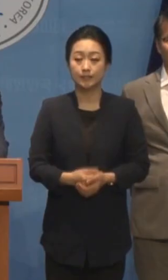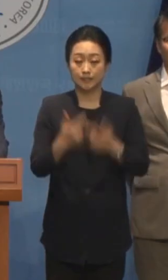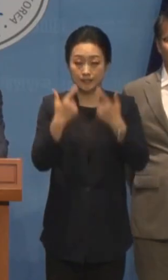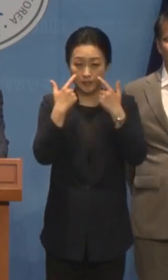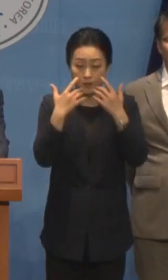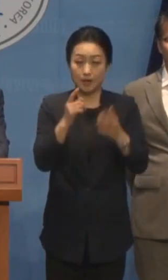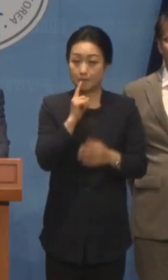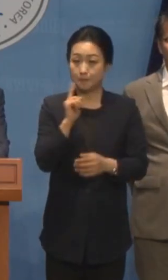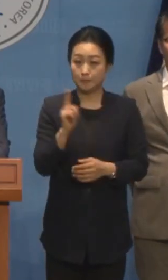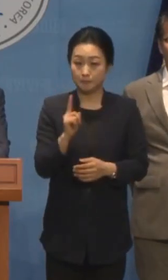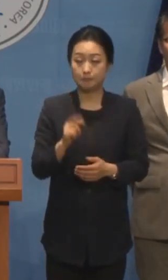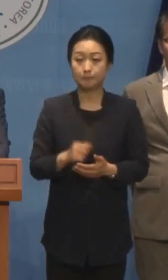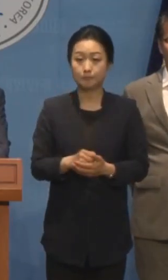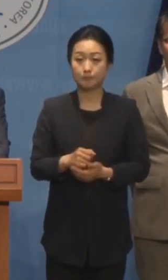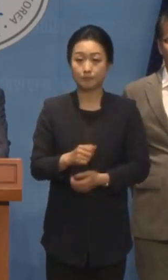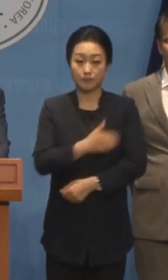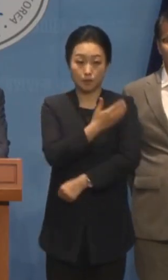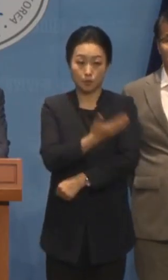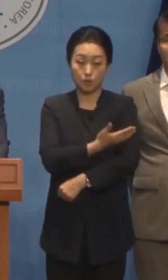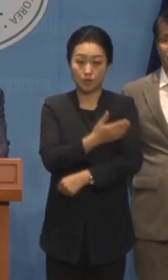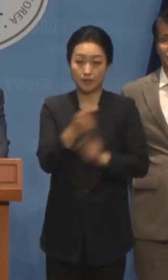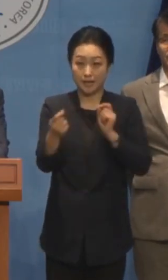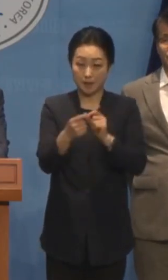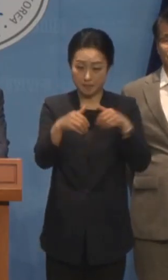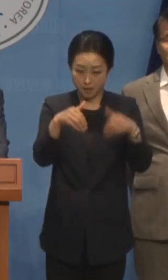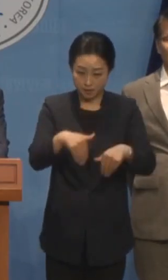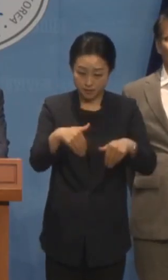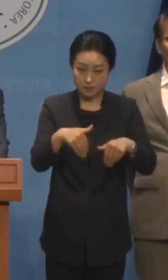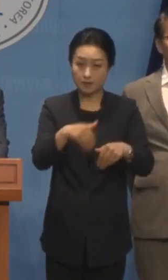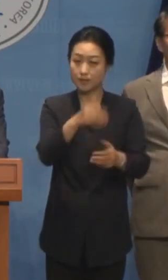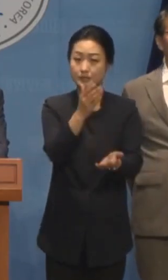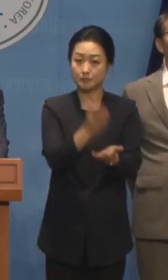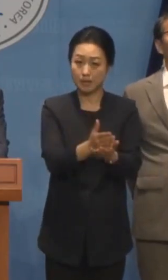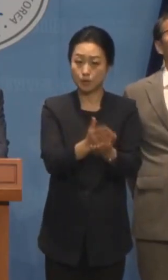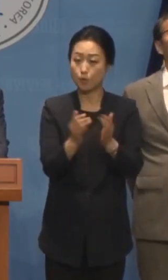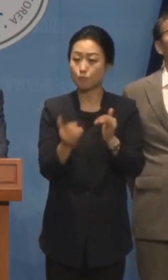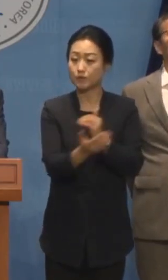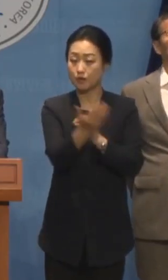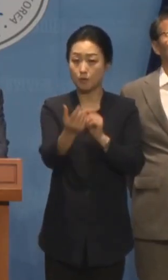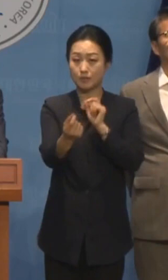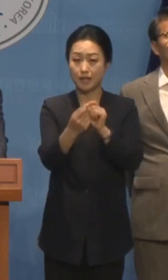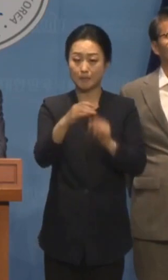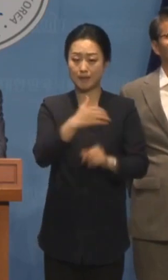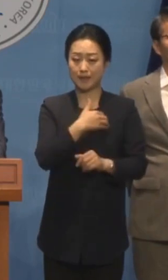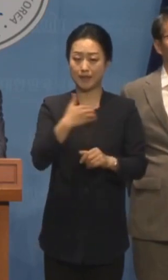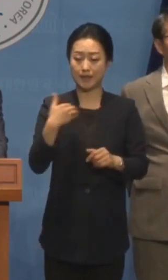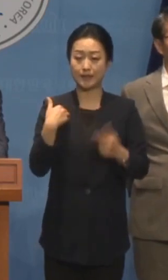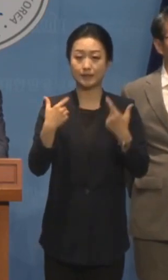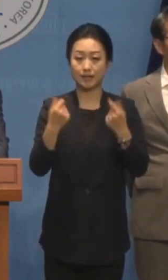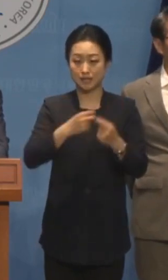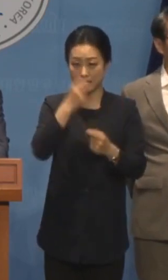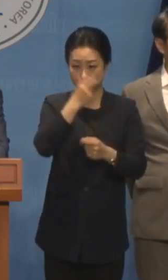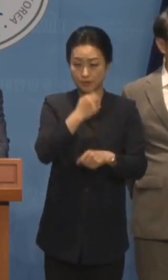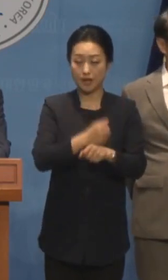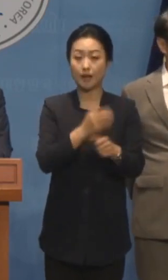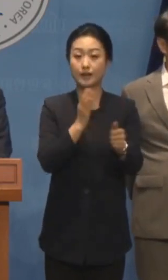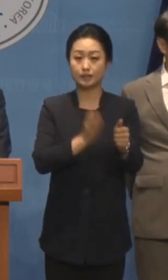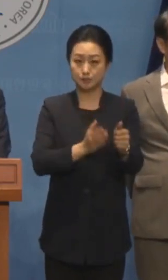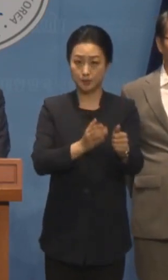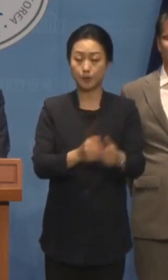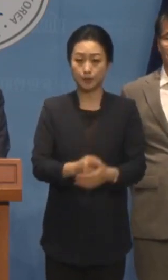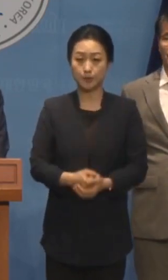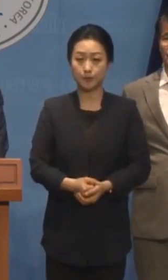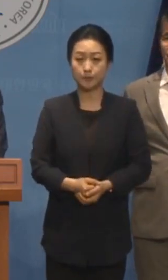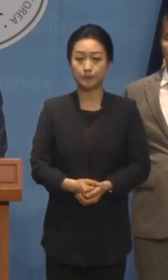강력히 말씀드립니다. 권력 앞에 굴종한 무혐의인지 국민 앞에 당당한 재수사인지 국민들은 지켜보고 있다는 것을